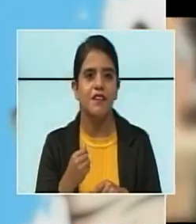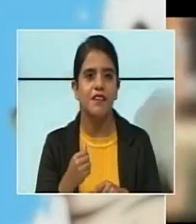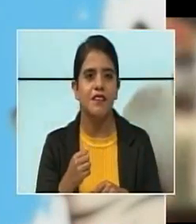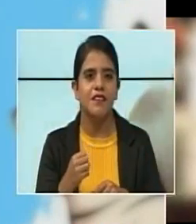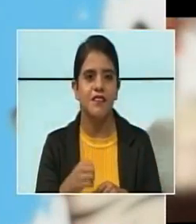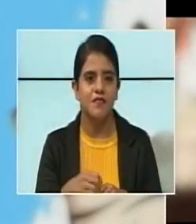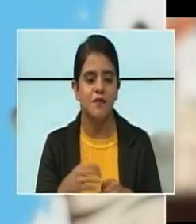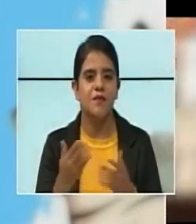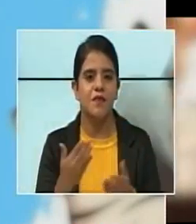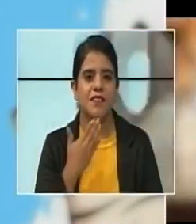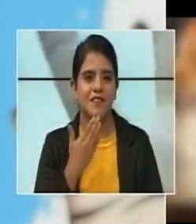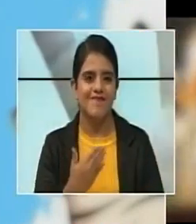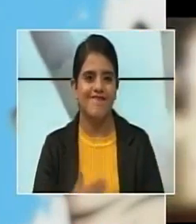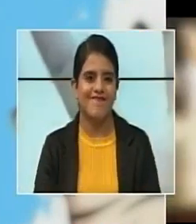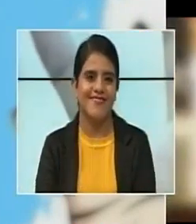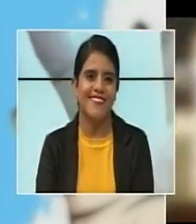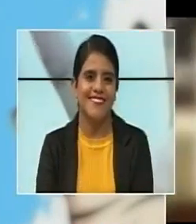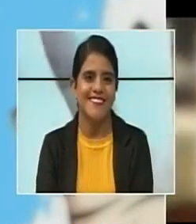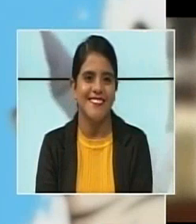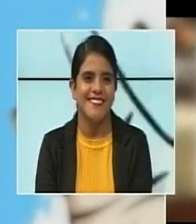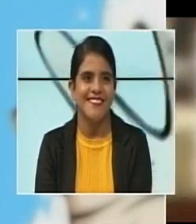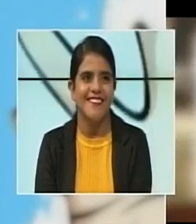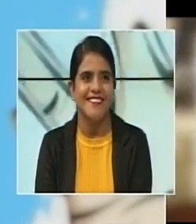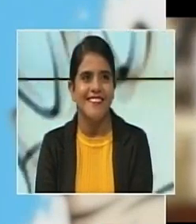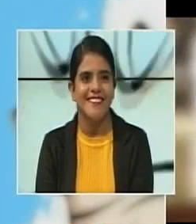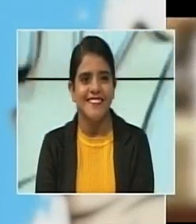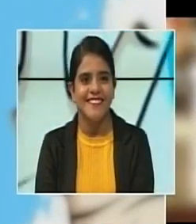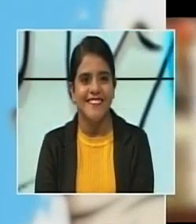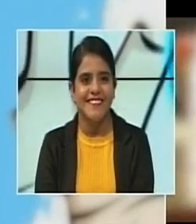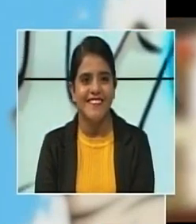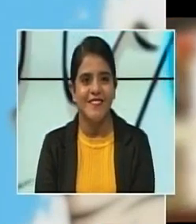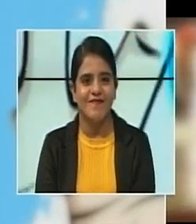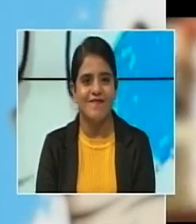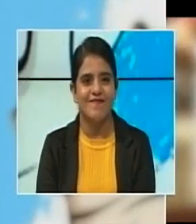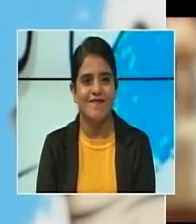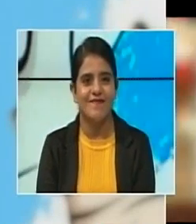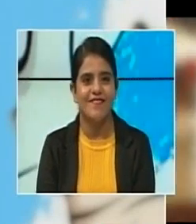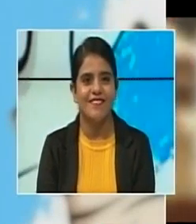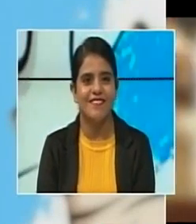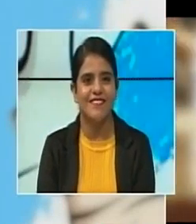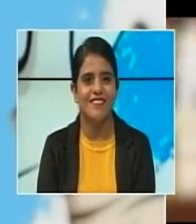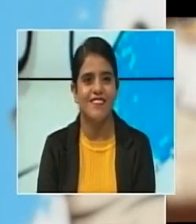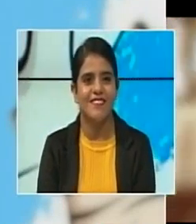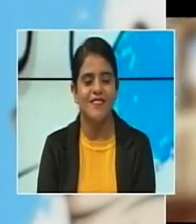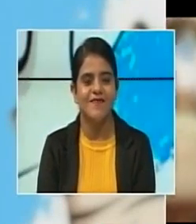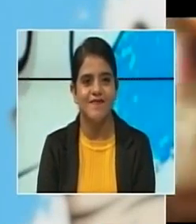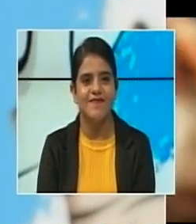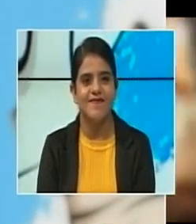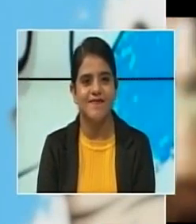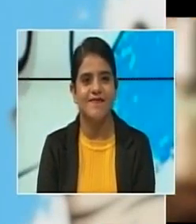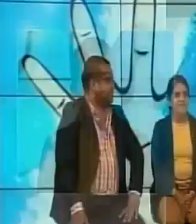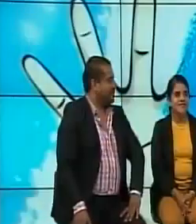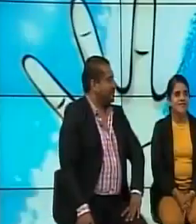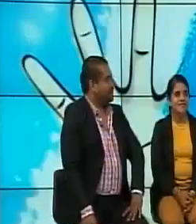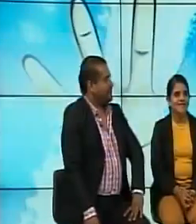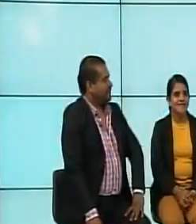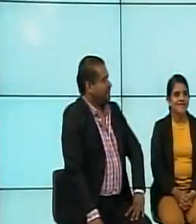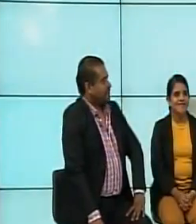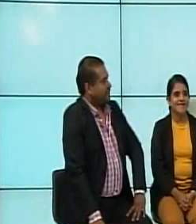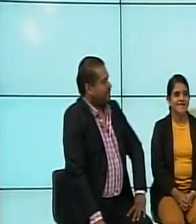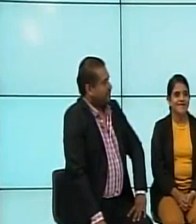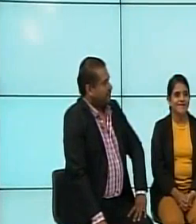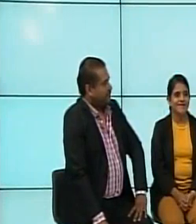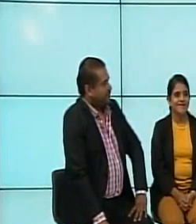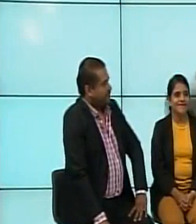Y las personas que quieran participar, ¿verdad?, también pueden hacer el casting en el futuro. Gracias. Muchísimas gracias a Flor de